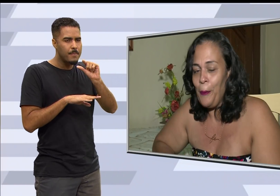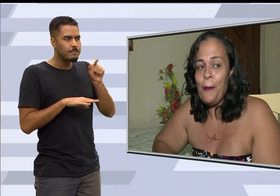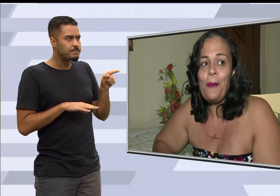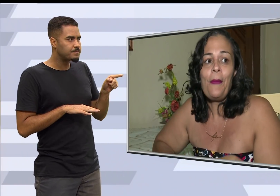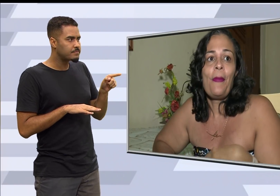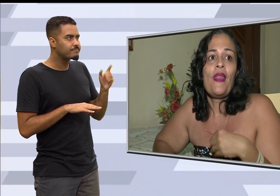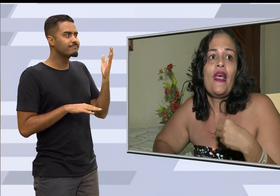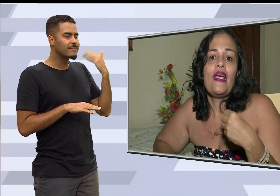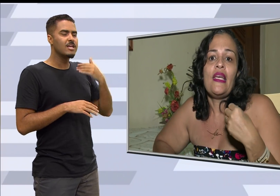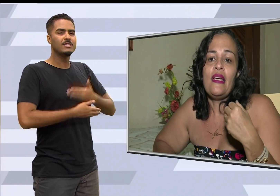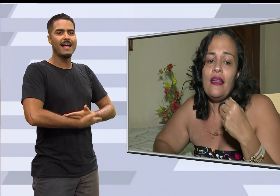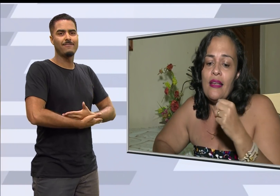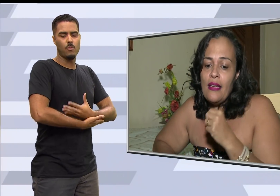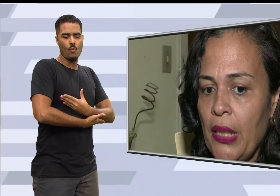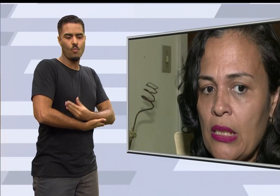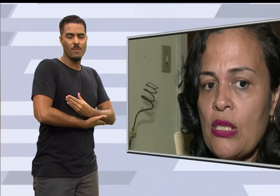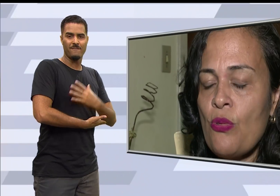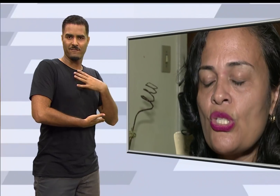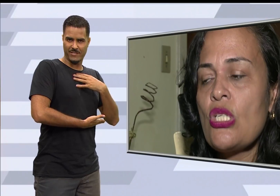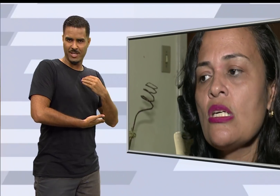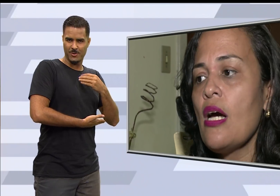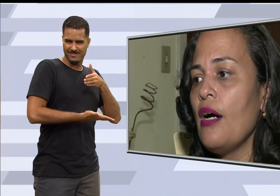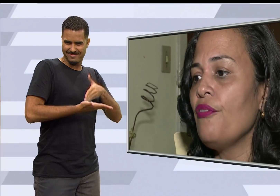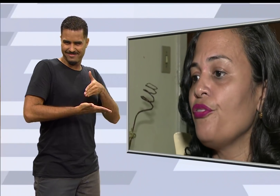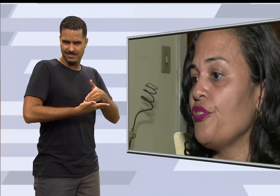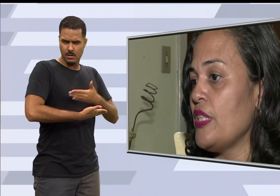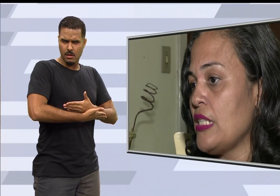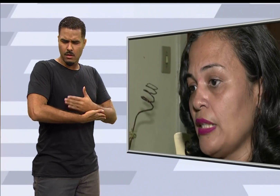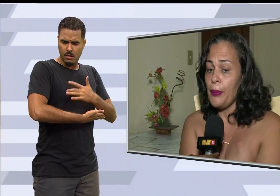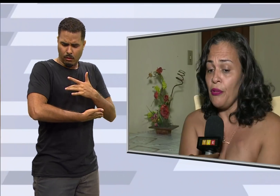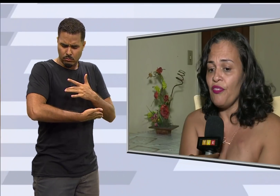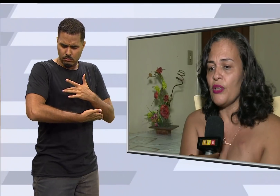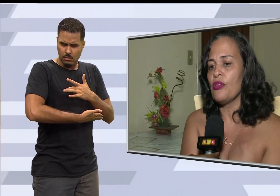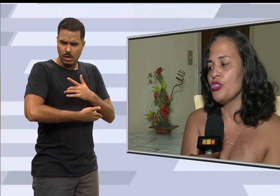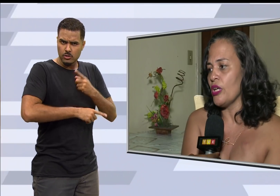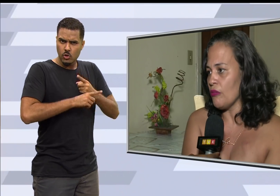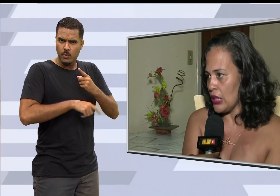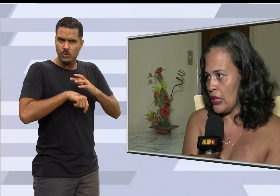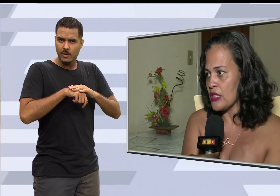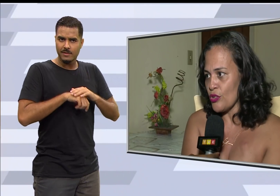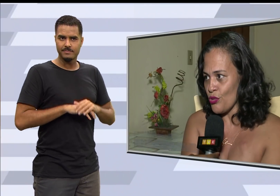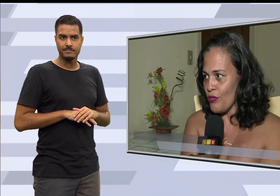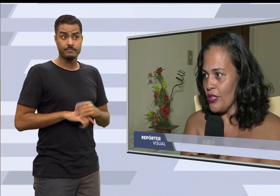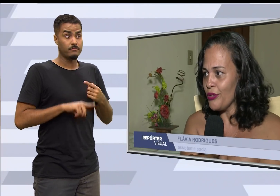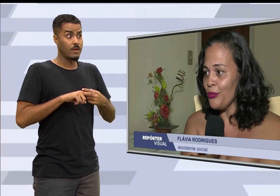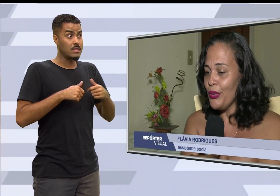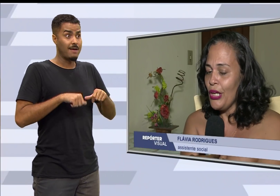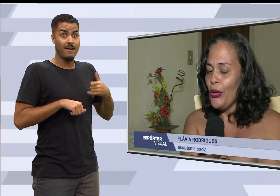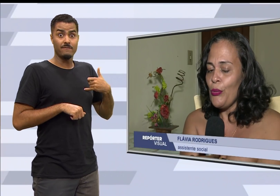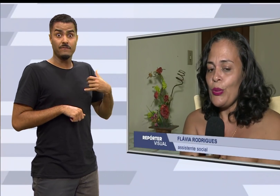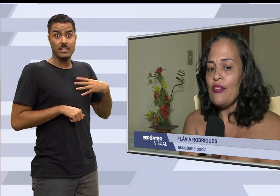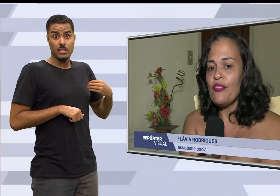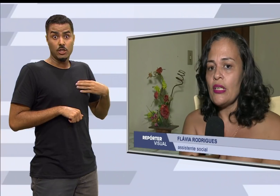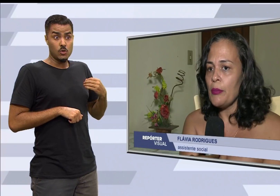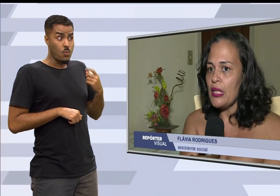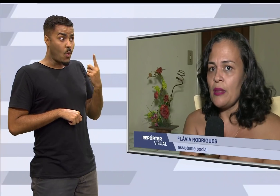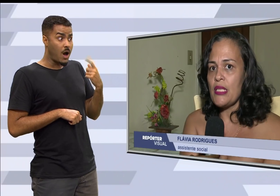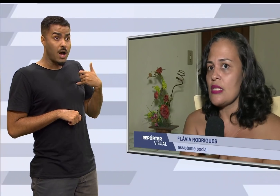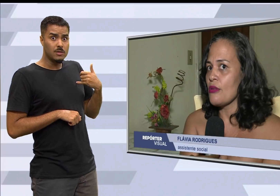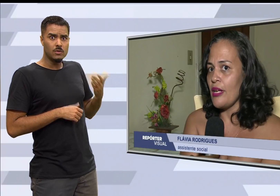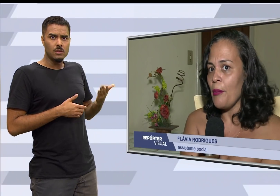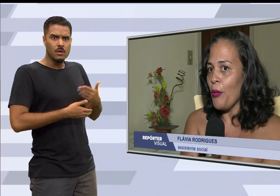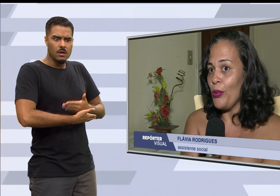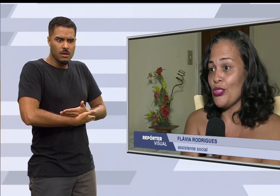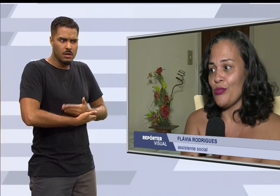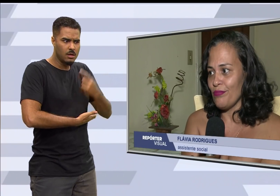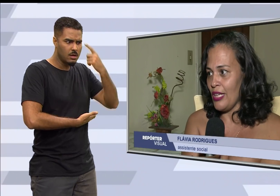estava amamentando o filho caçula quando descobriu a doença. Pelo fato de eu estar com uma criança de 1 ano, o que via na minha cabeça